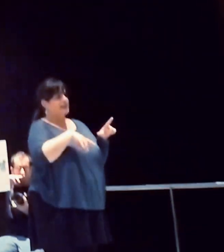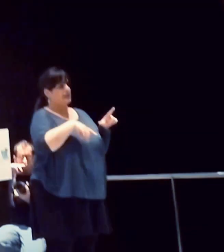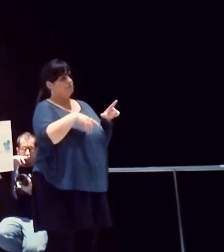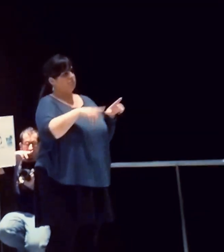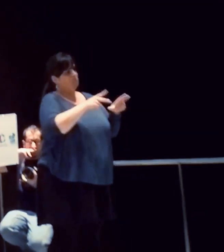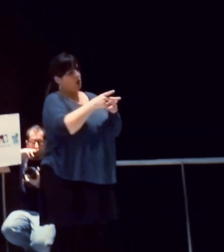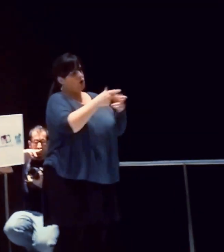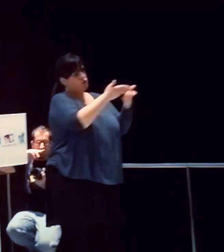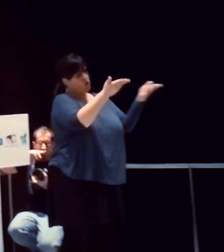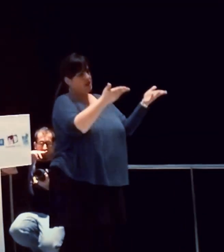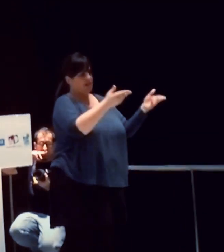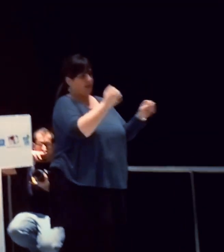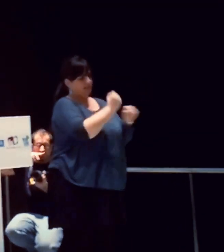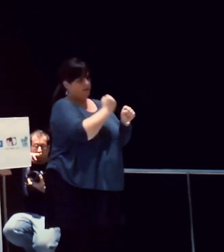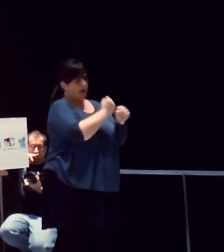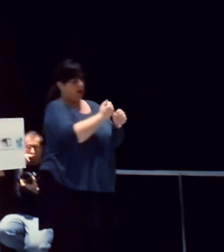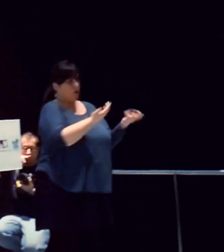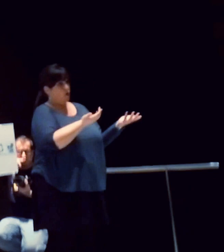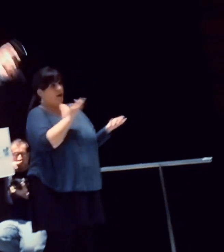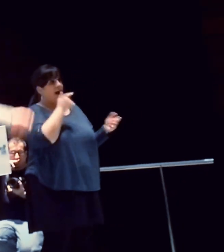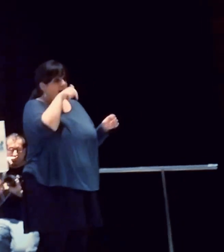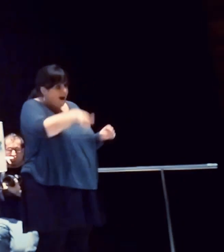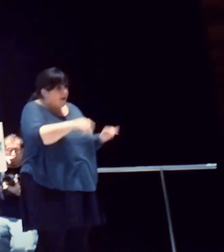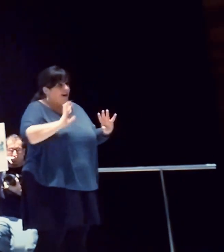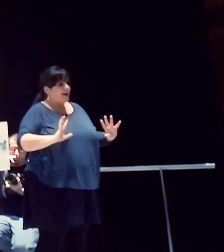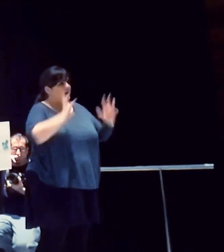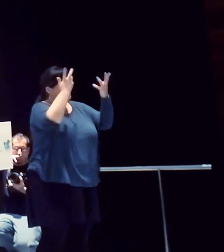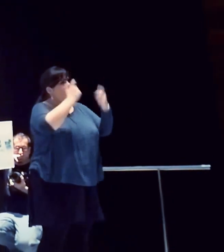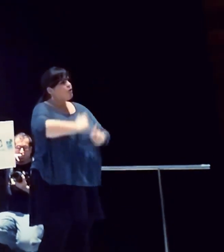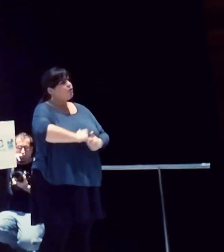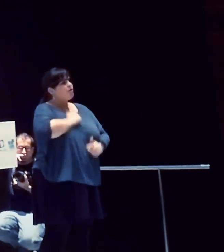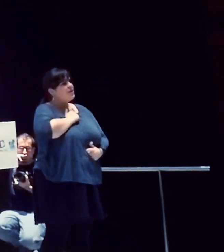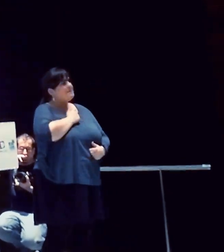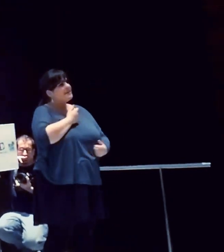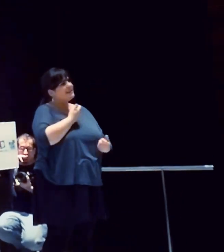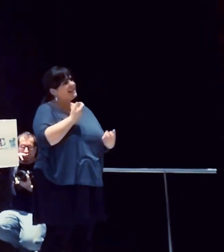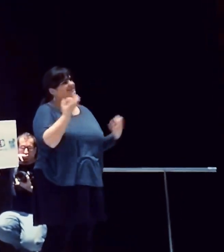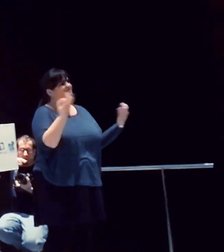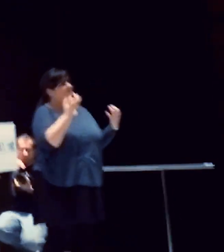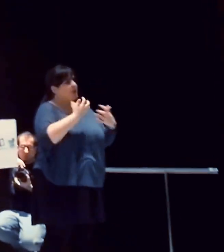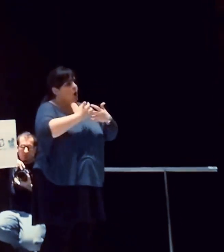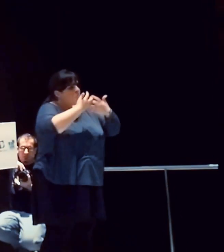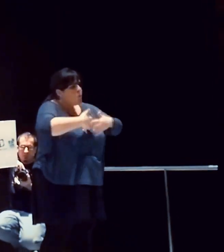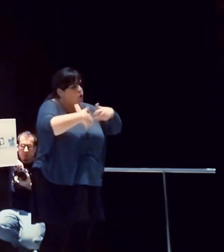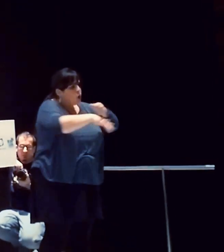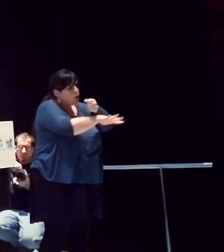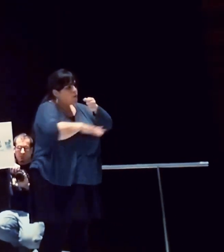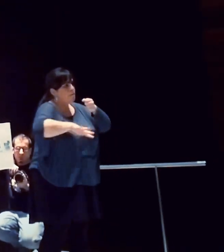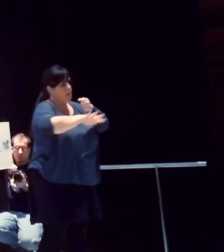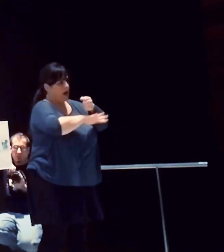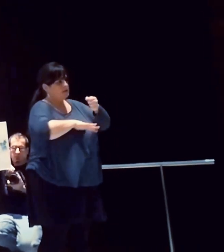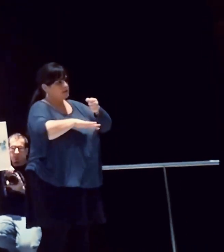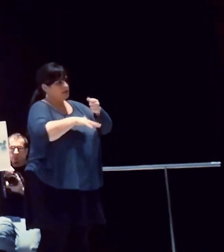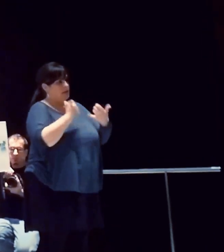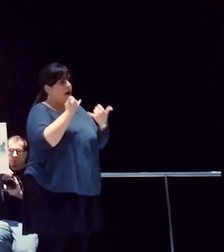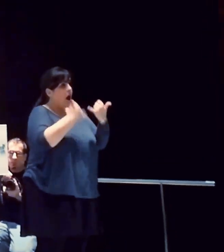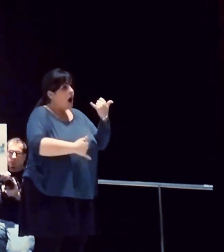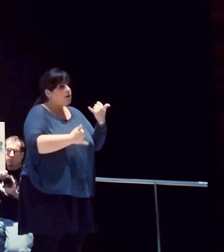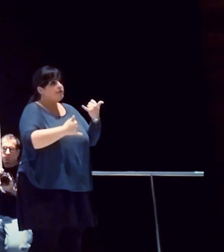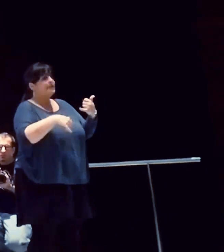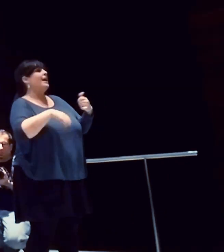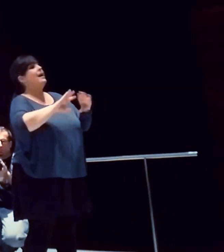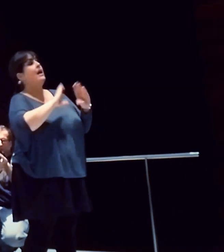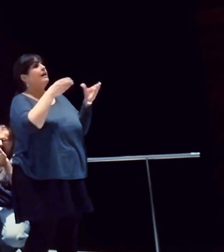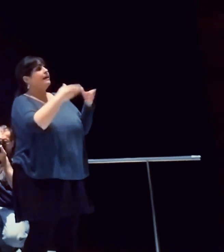a decir que hoy la reunión cívica es un motor en que las fuerzas políticas de izquierda populistas tenemos simplemente